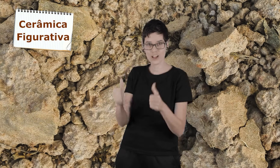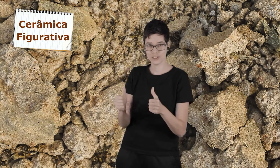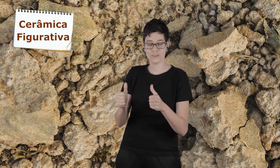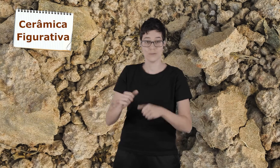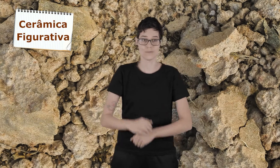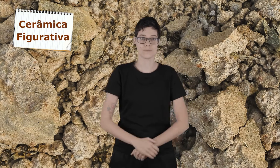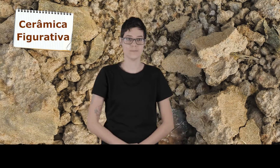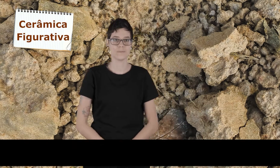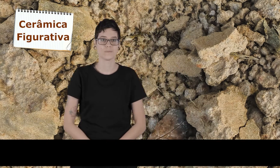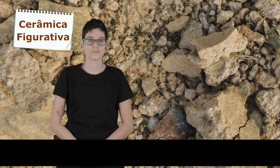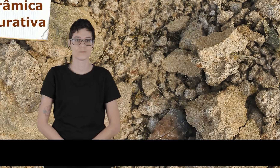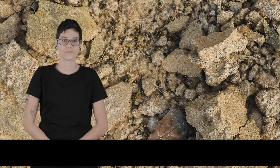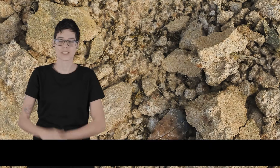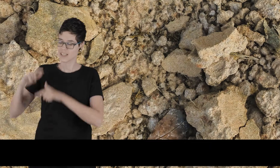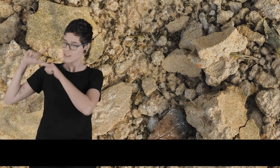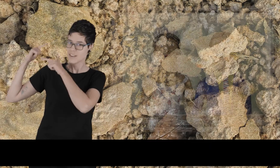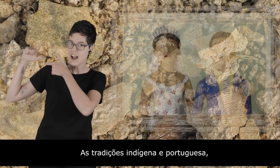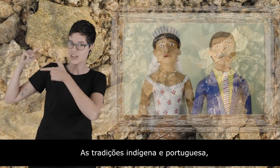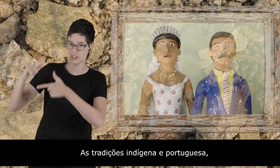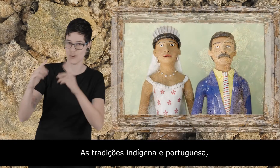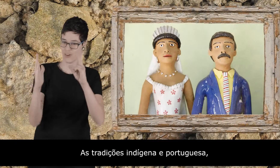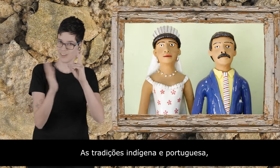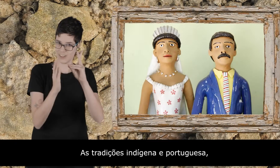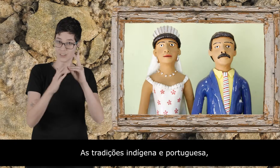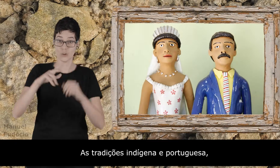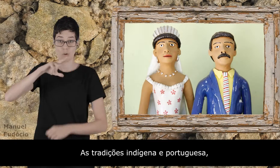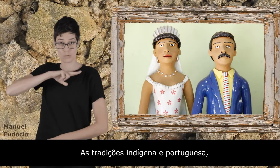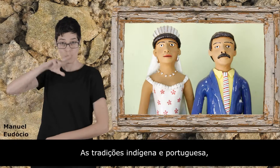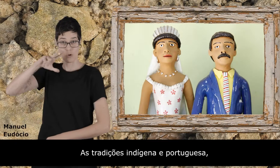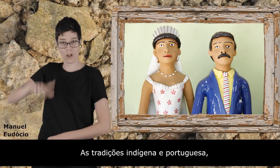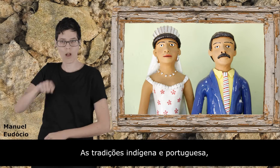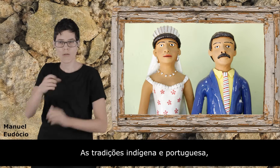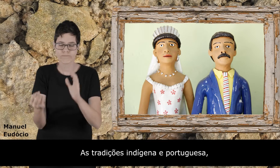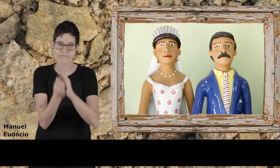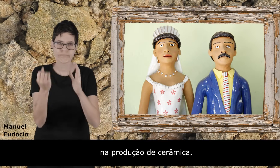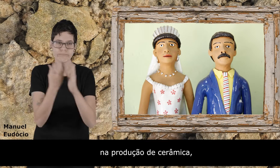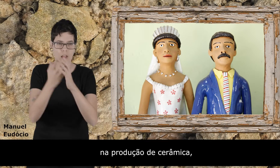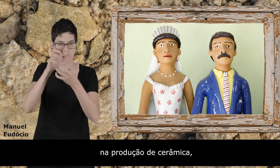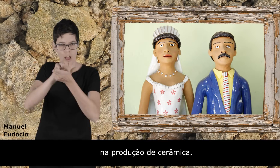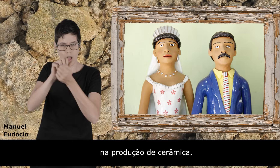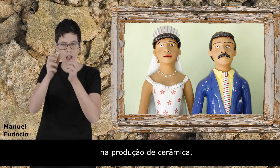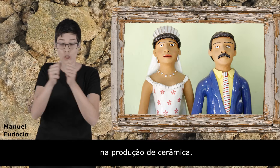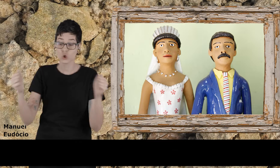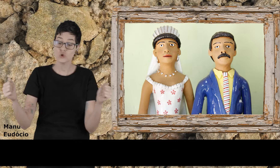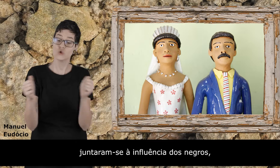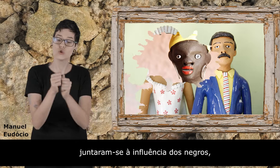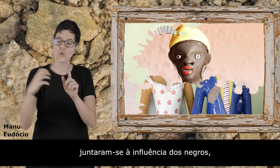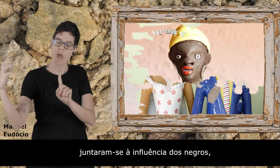Cerâmica figurativa. As tradições indígena e portuguesa na produção de